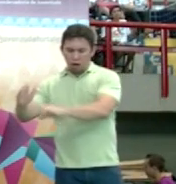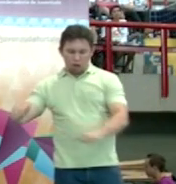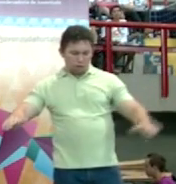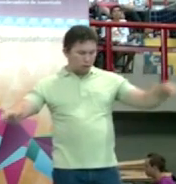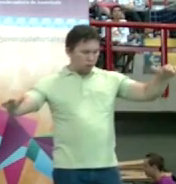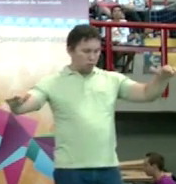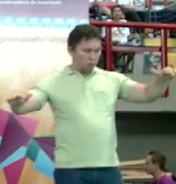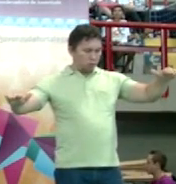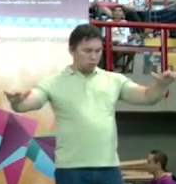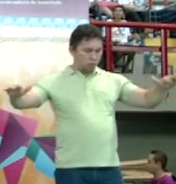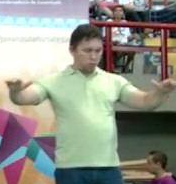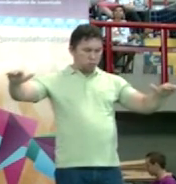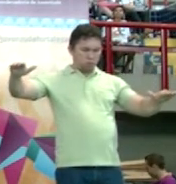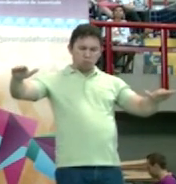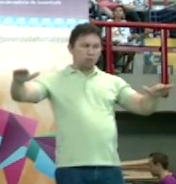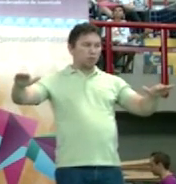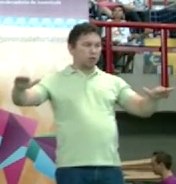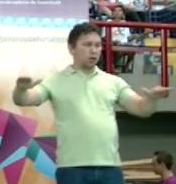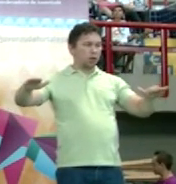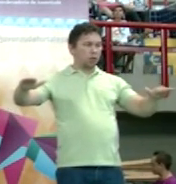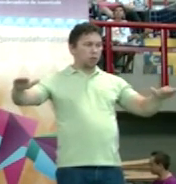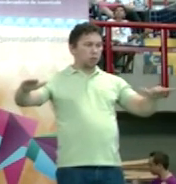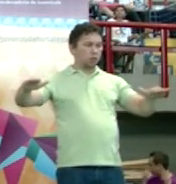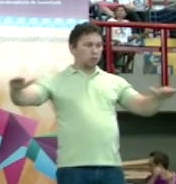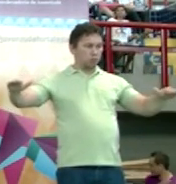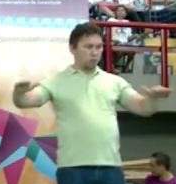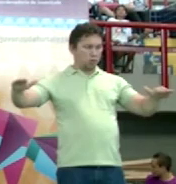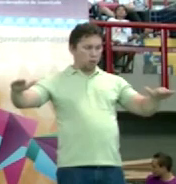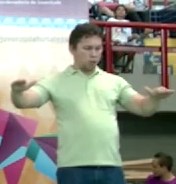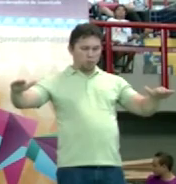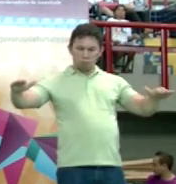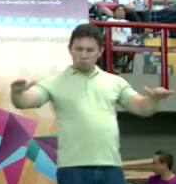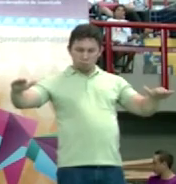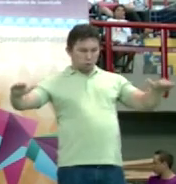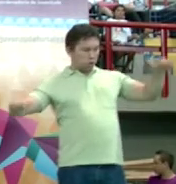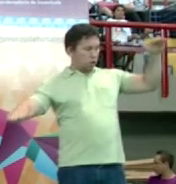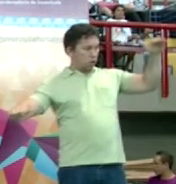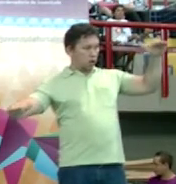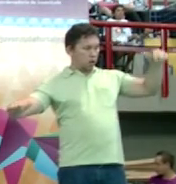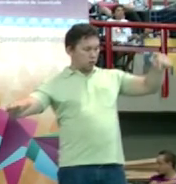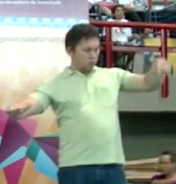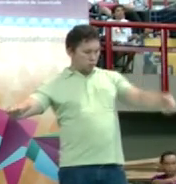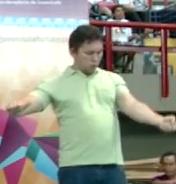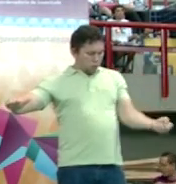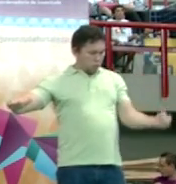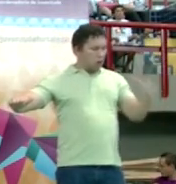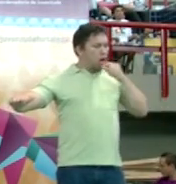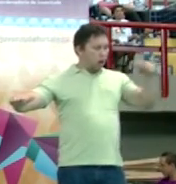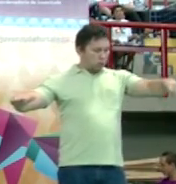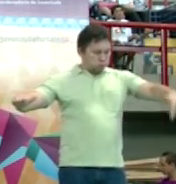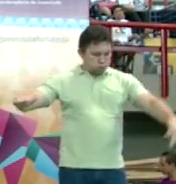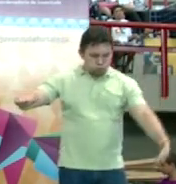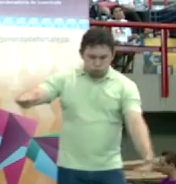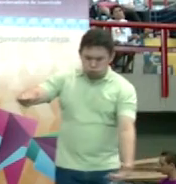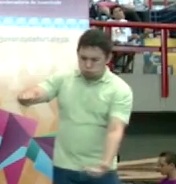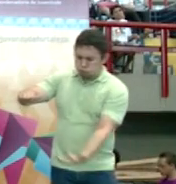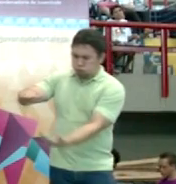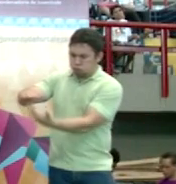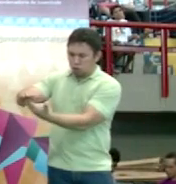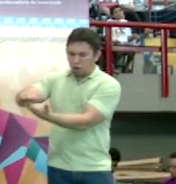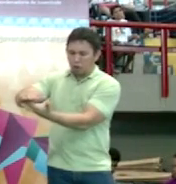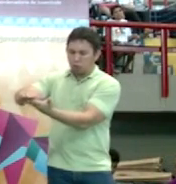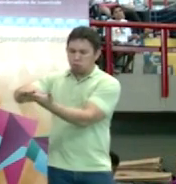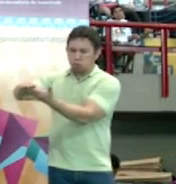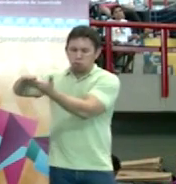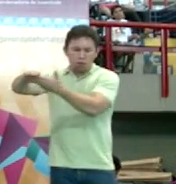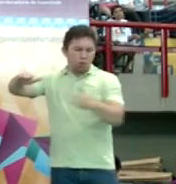de água, concorda? Concorda? Então vocês estão vendo que enquanto tiver uma